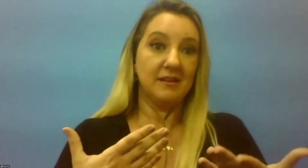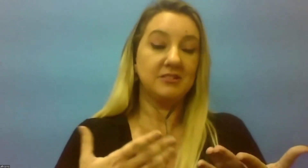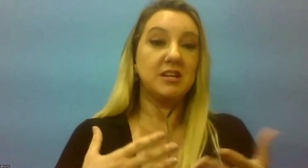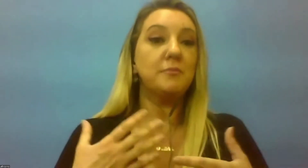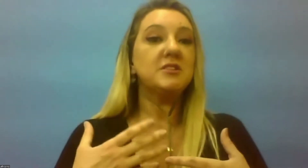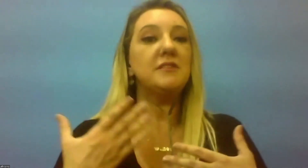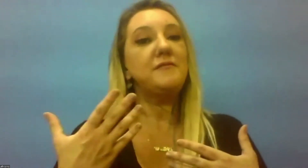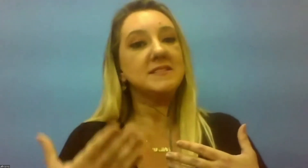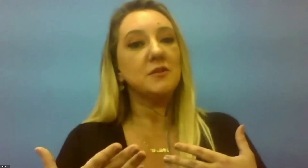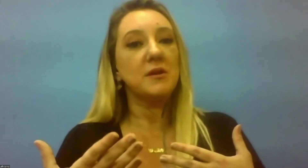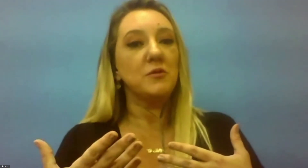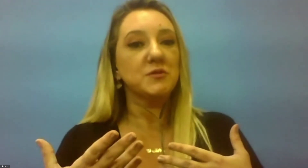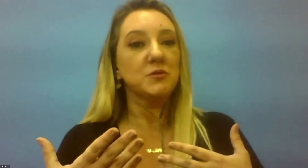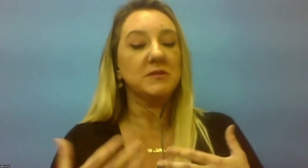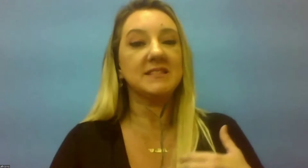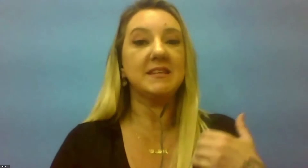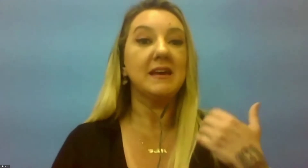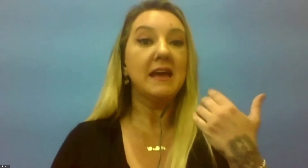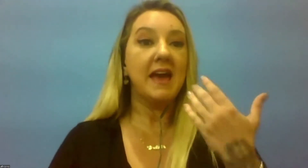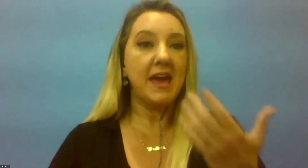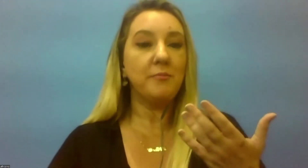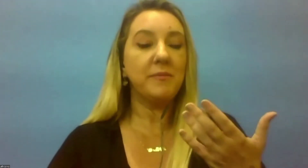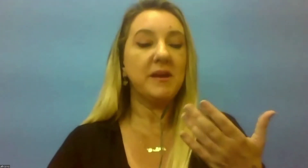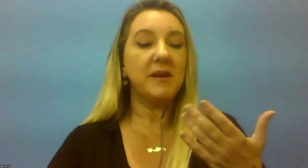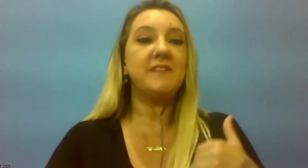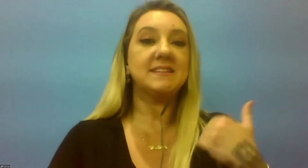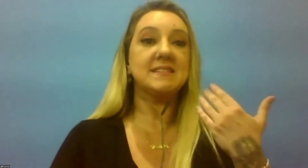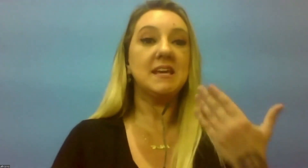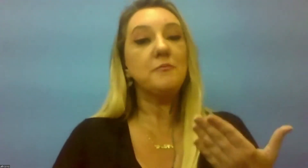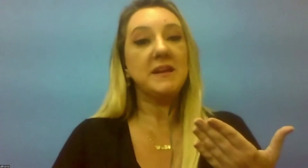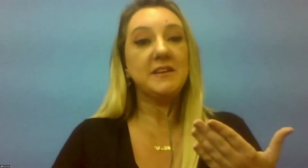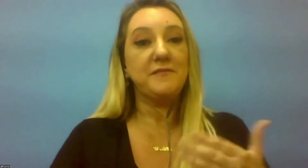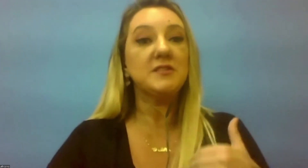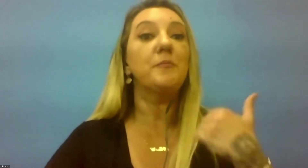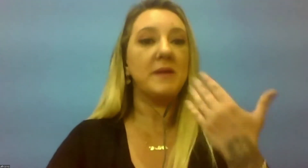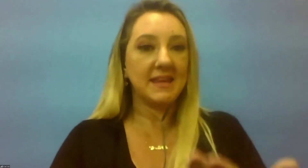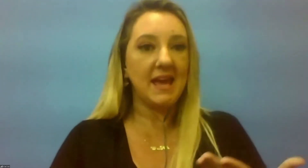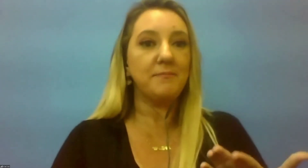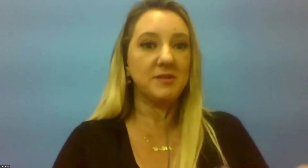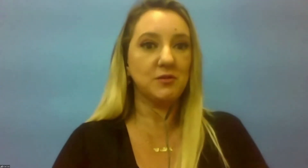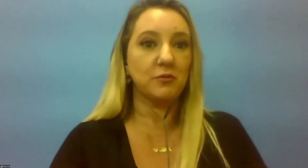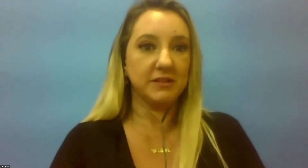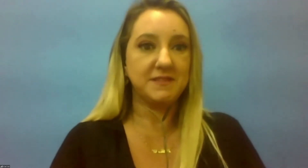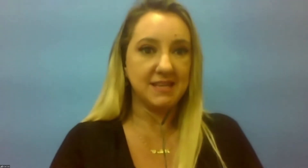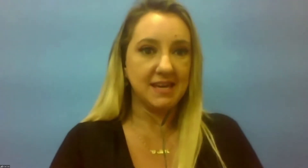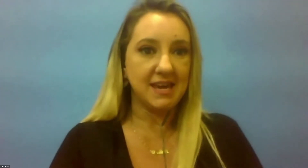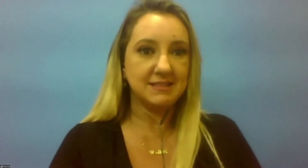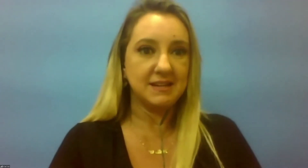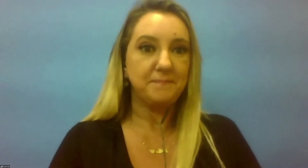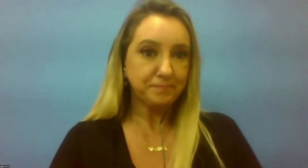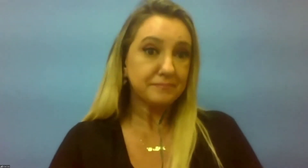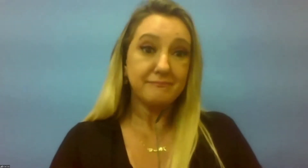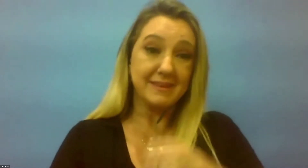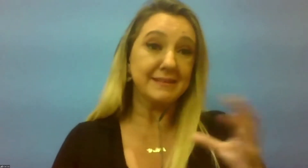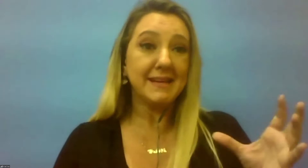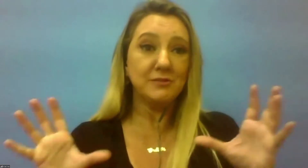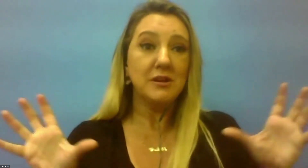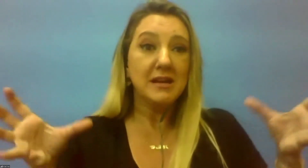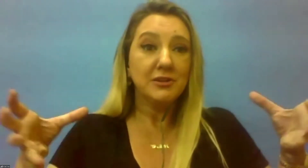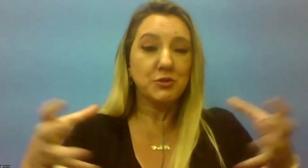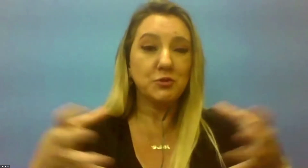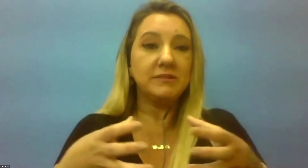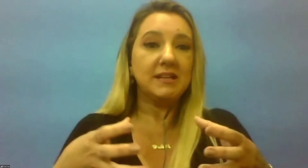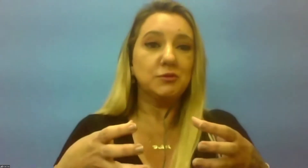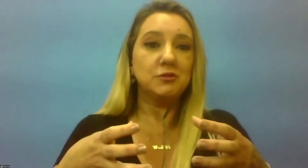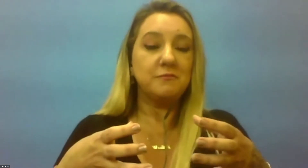escrevem geralmente não fazem uma consulta se realmente vai trazer um benefício para aquela pessoa com deficiência, né?